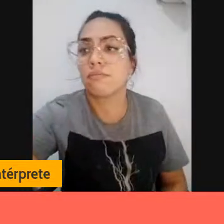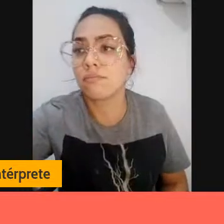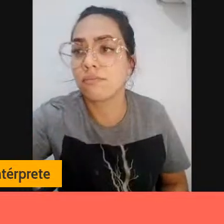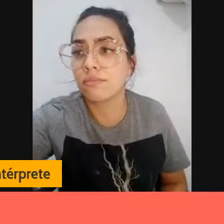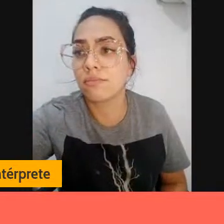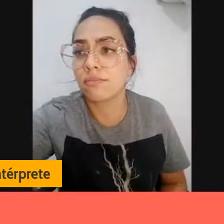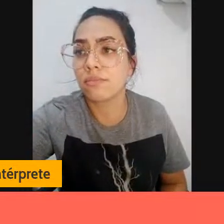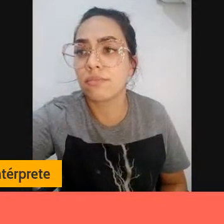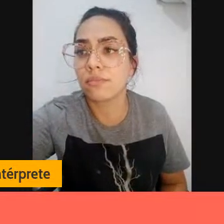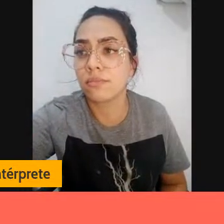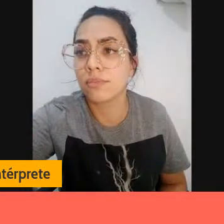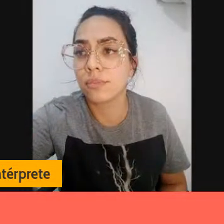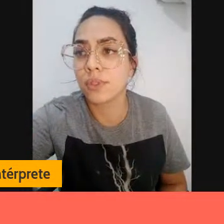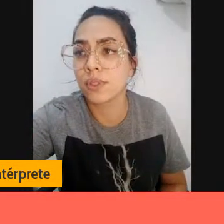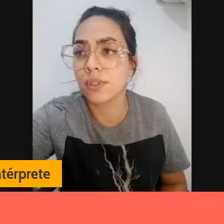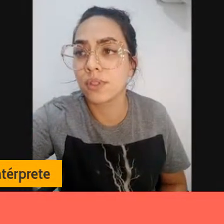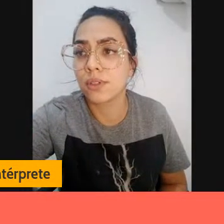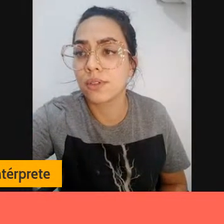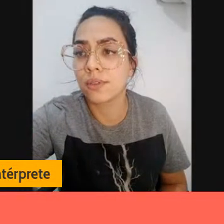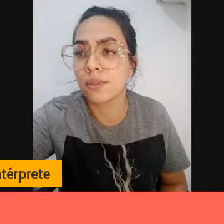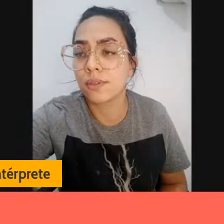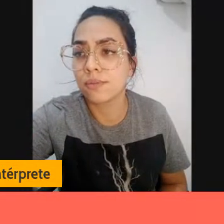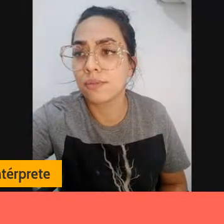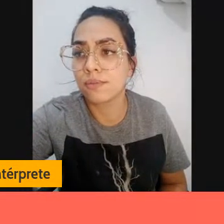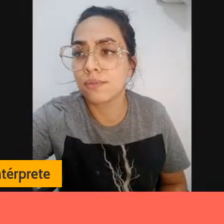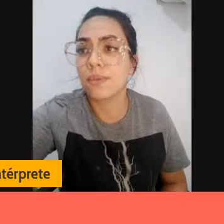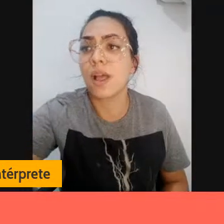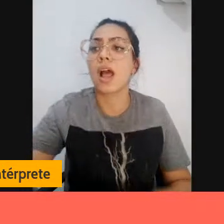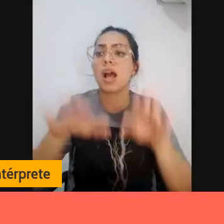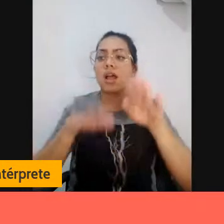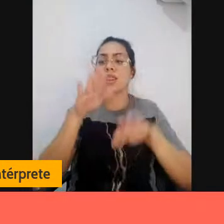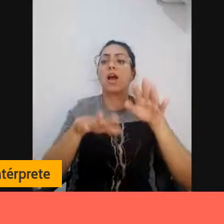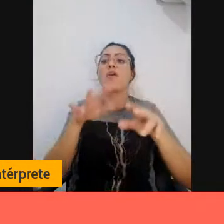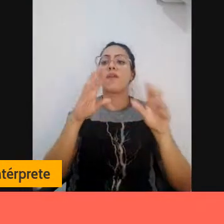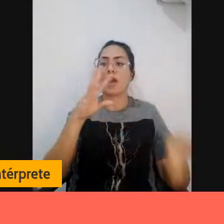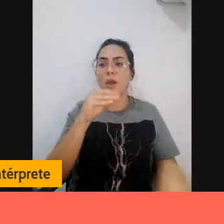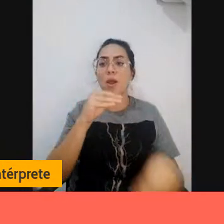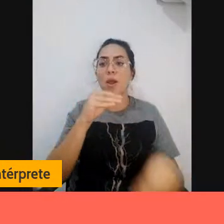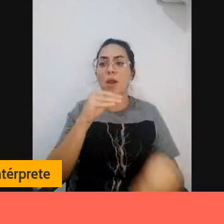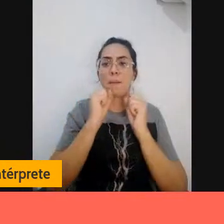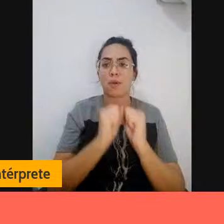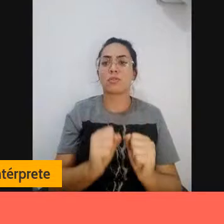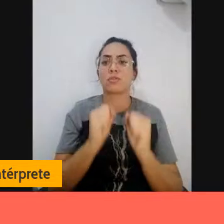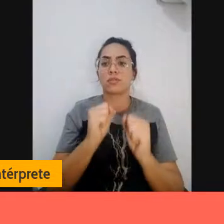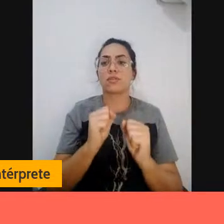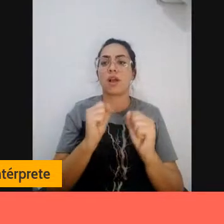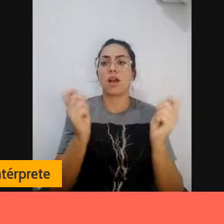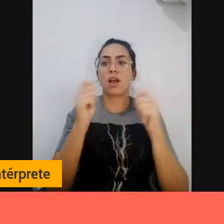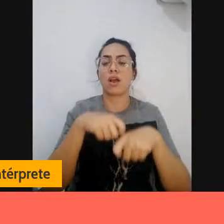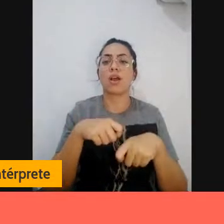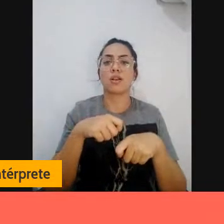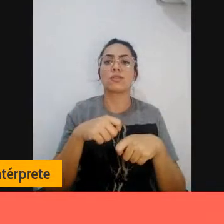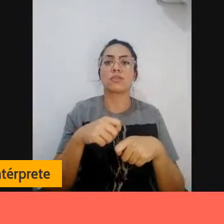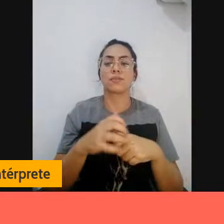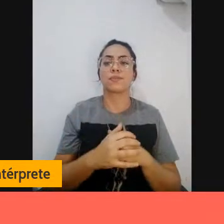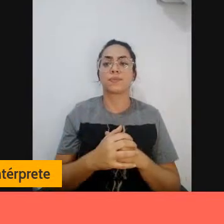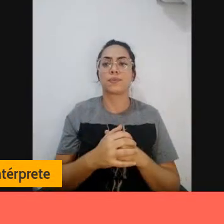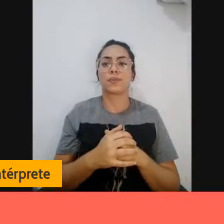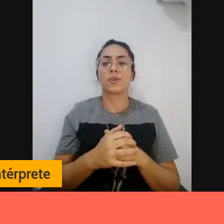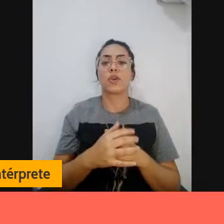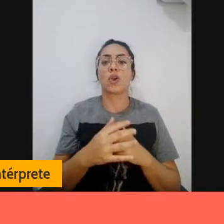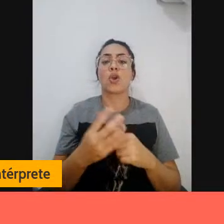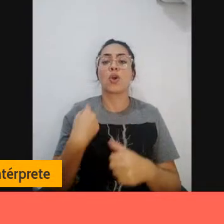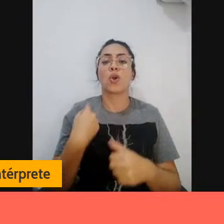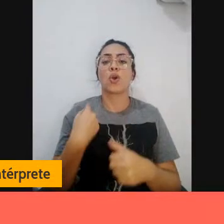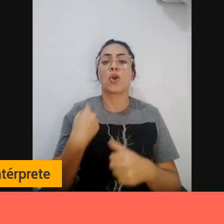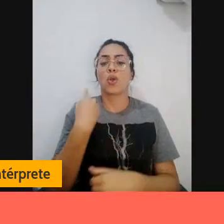Talvez podemos acrescentar aqui o que o Ailton Krenak sempre coloca: nós somos